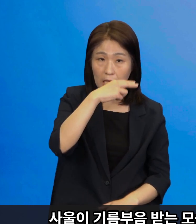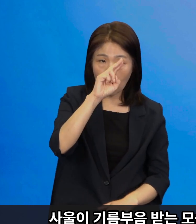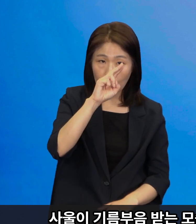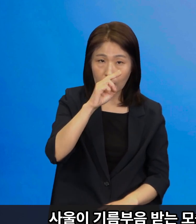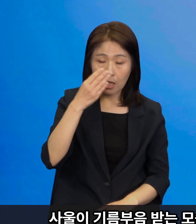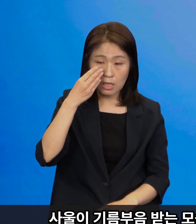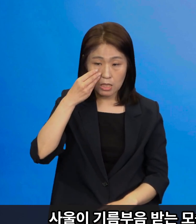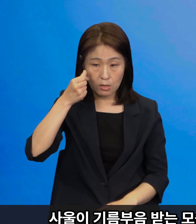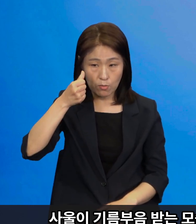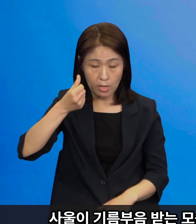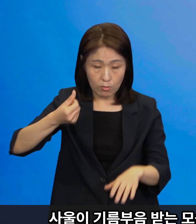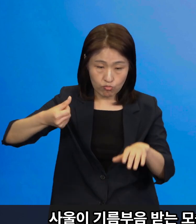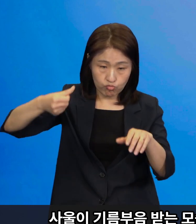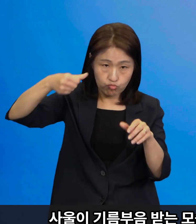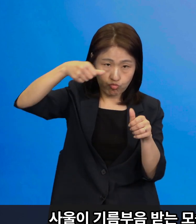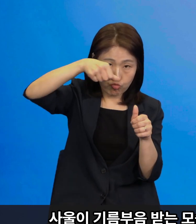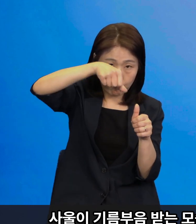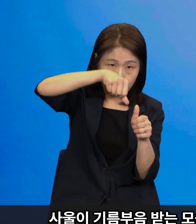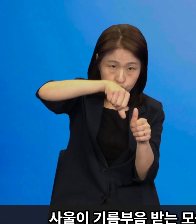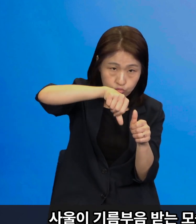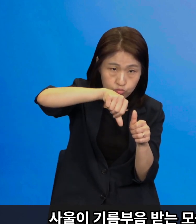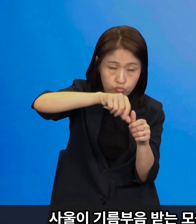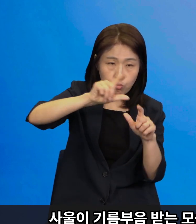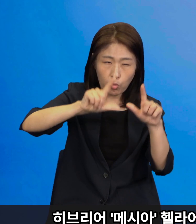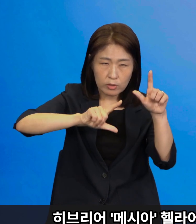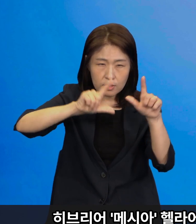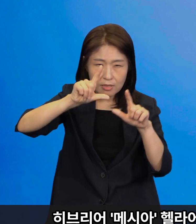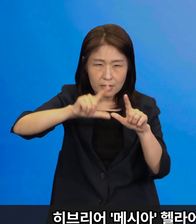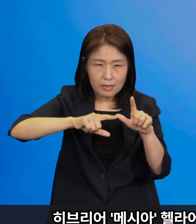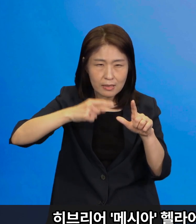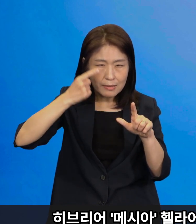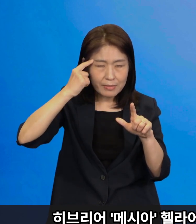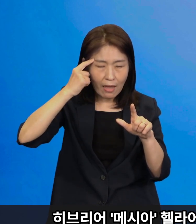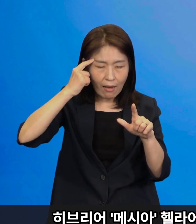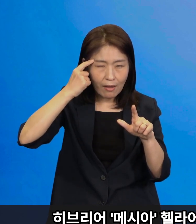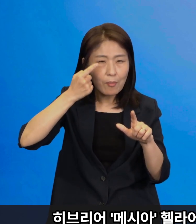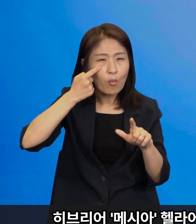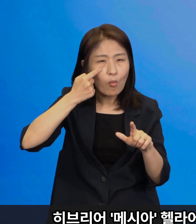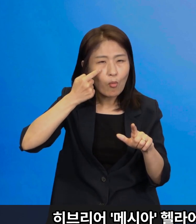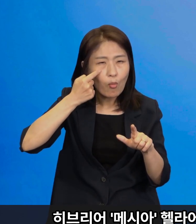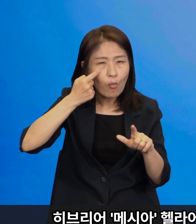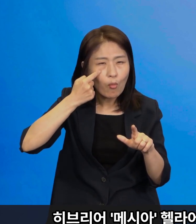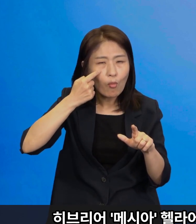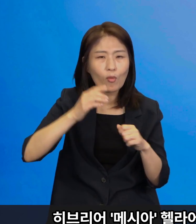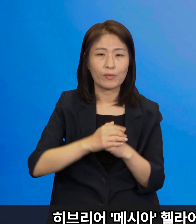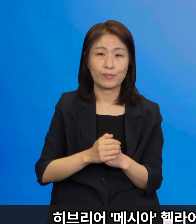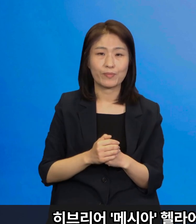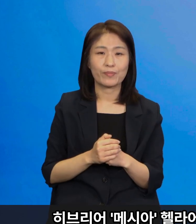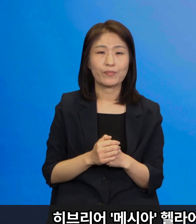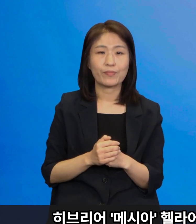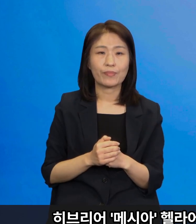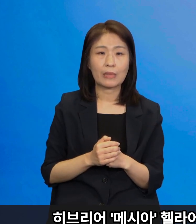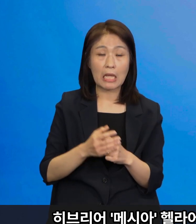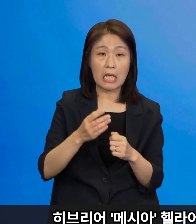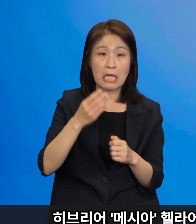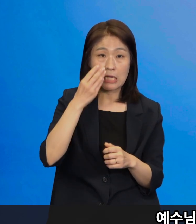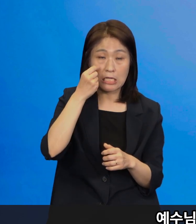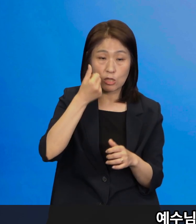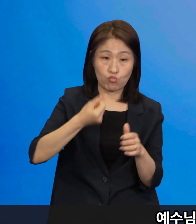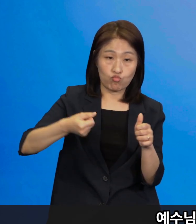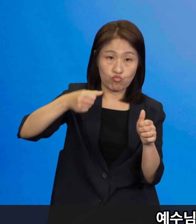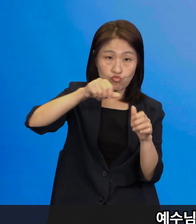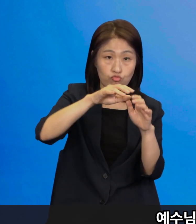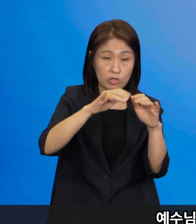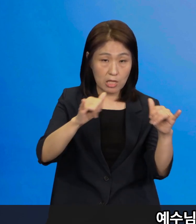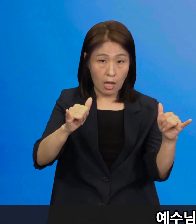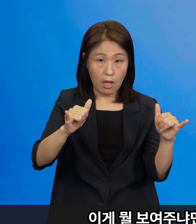모습을 보십시오. 상상해 보세요. 기름 부음 받는 자, 히브리어 메시아, 헬라어로 그리스도, 누구를 상징하는 거예요?